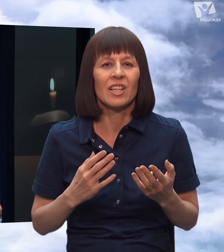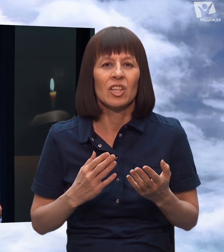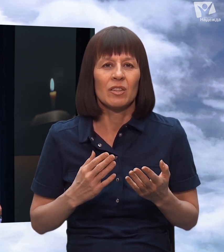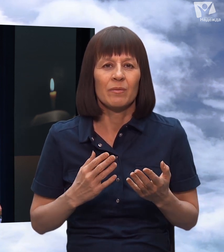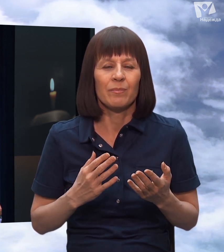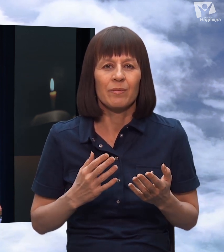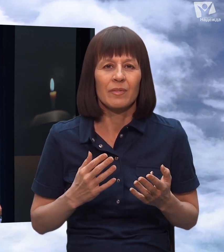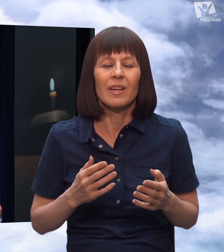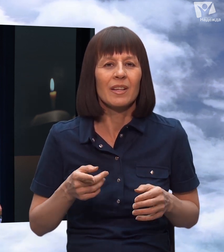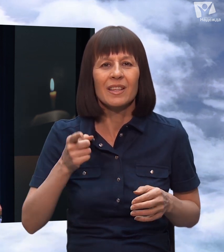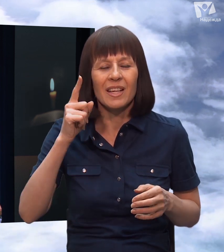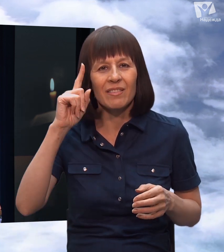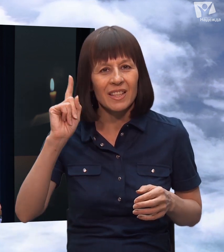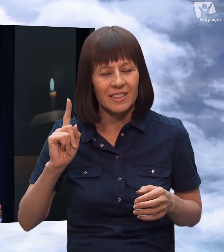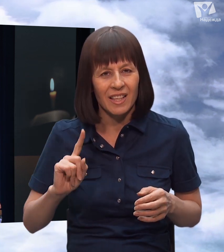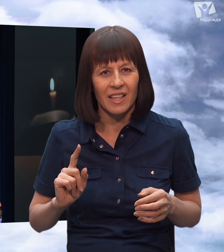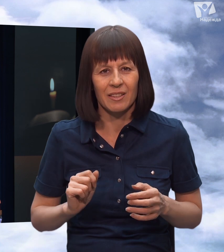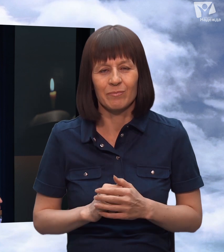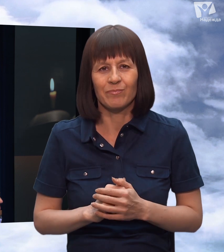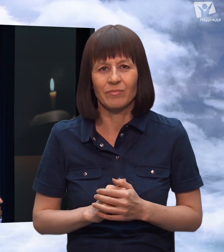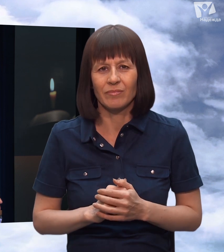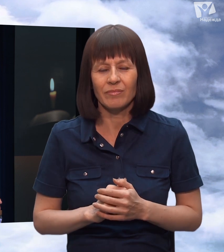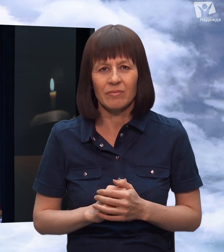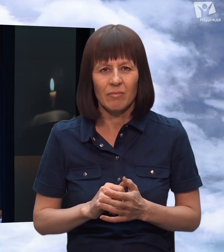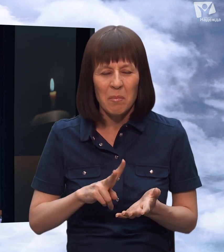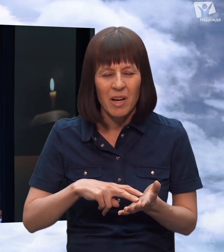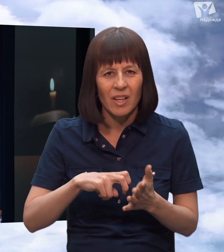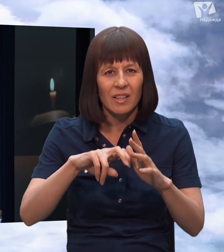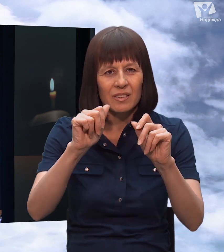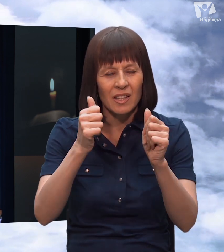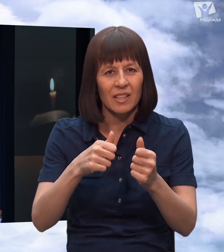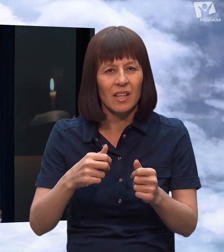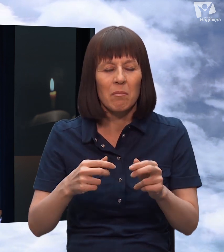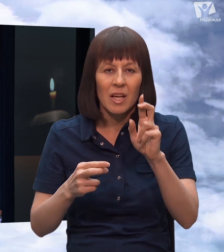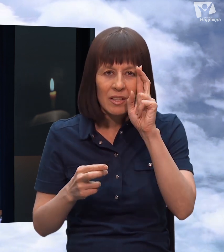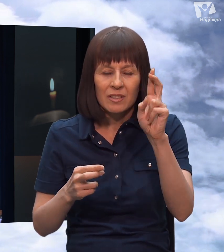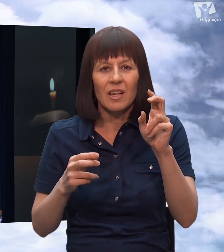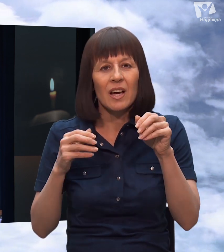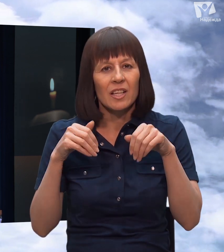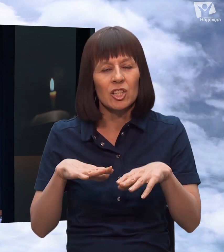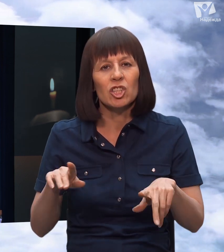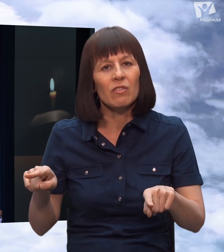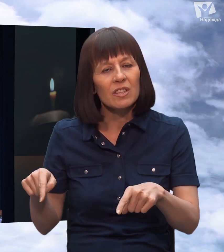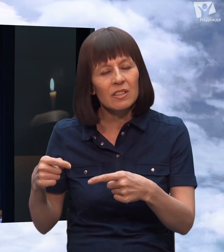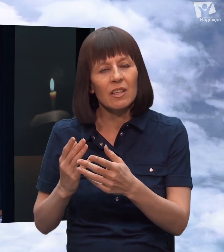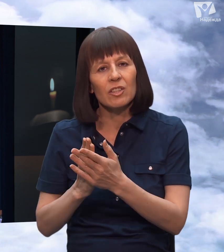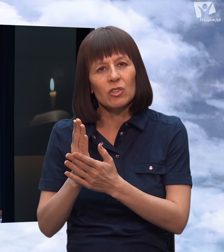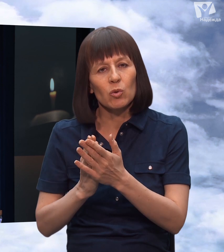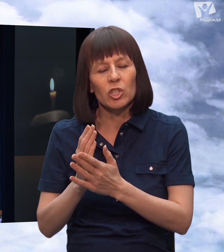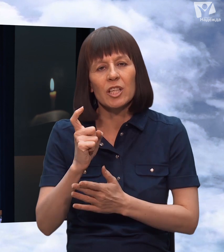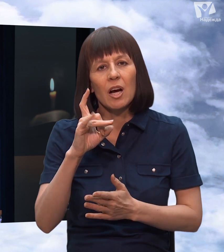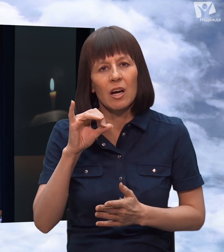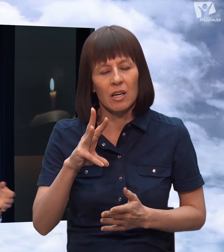храм нужно было ремонтировать скорее всего не просто это косметический ремонт скорее всего это вопрос восстановление самого служения да то есть